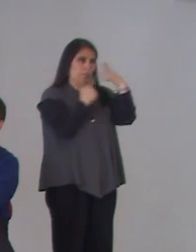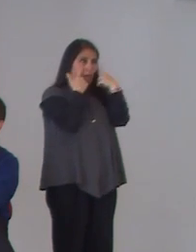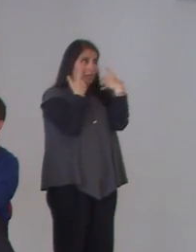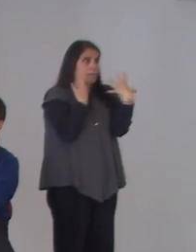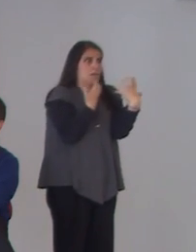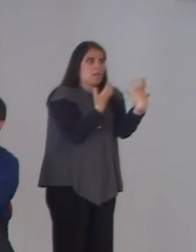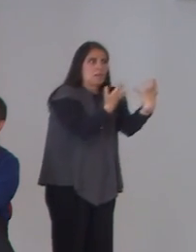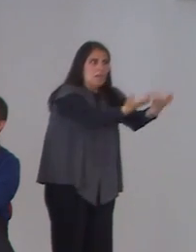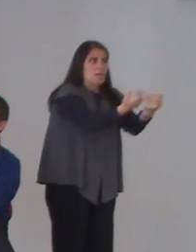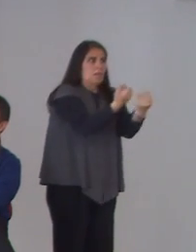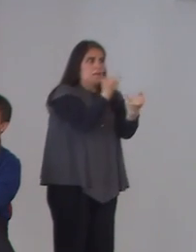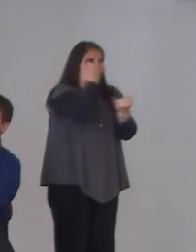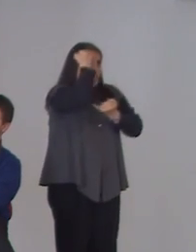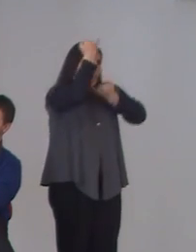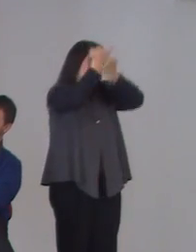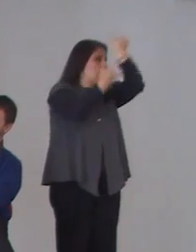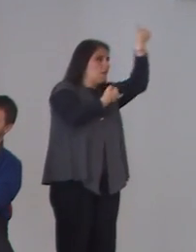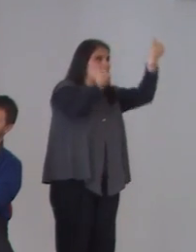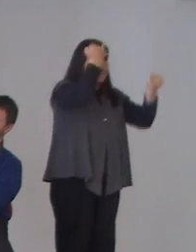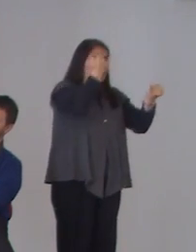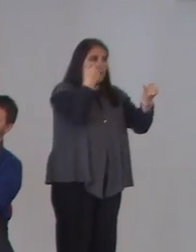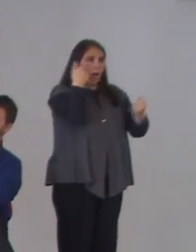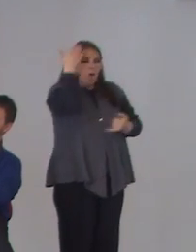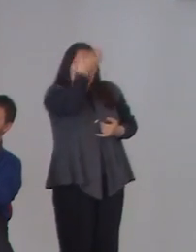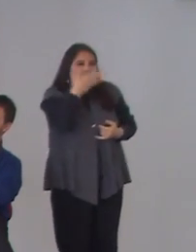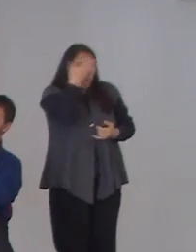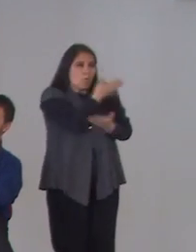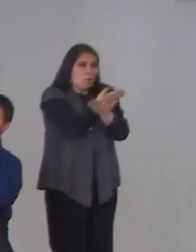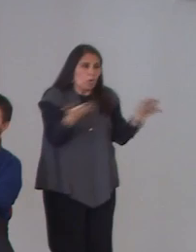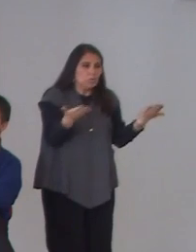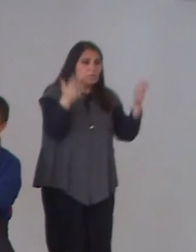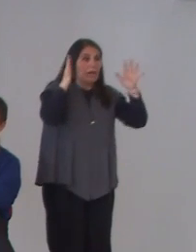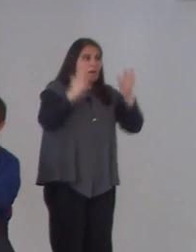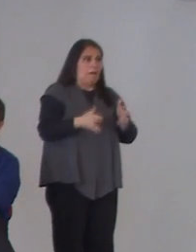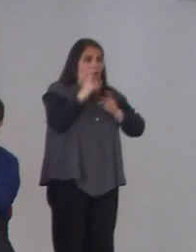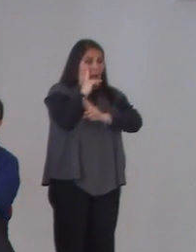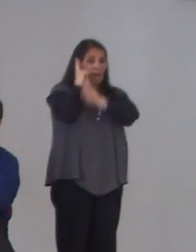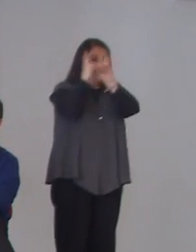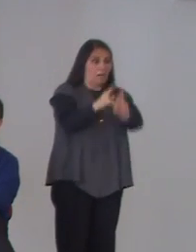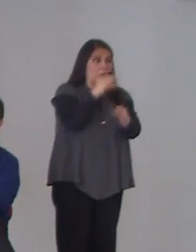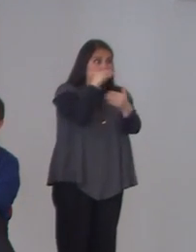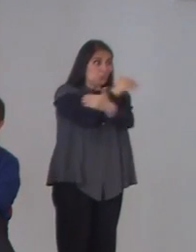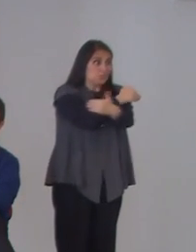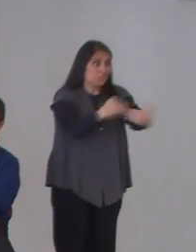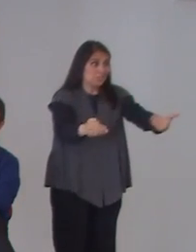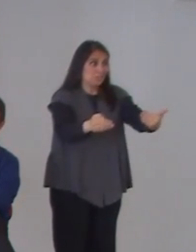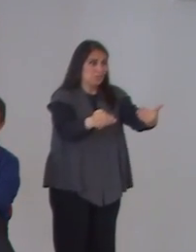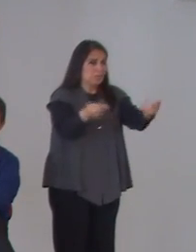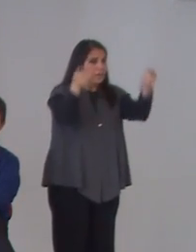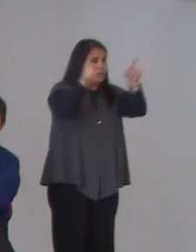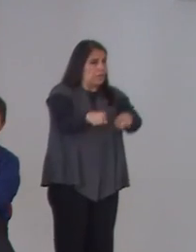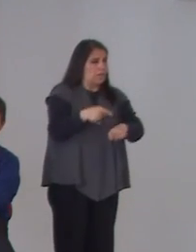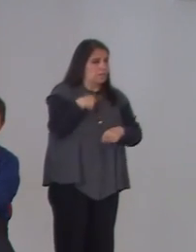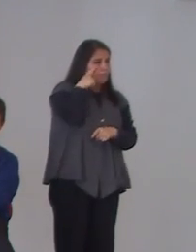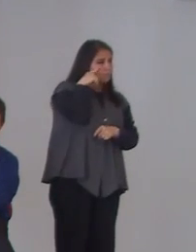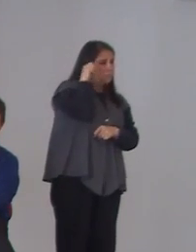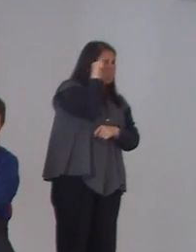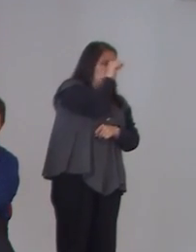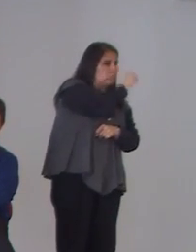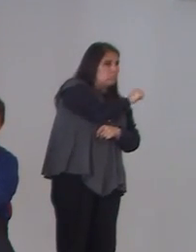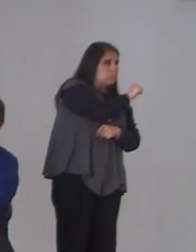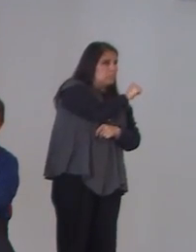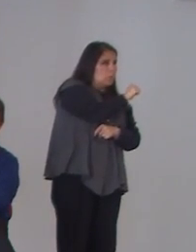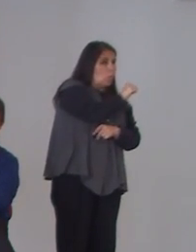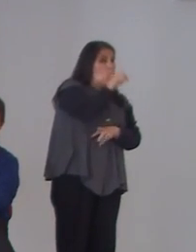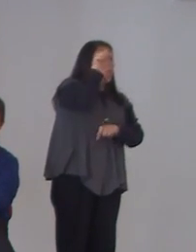ideas. Empieza a probar, empieza a reconocer al niño y empieza a ver sus